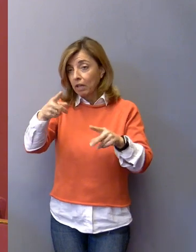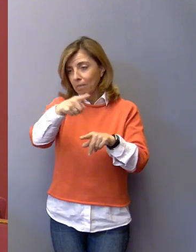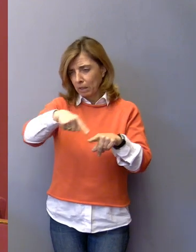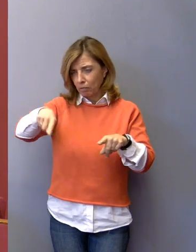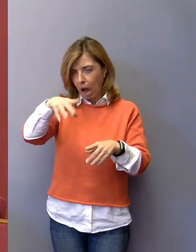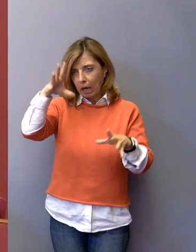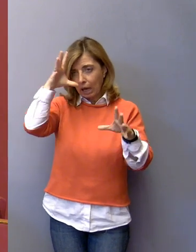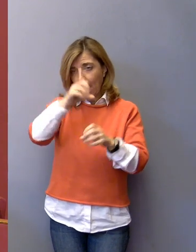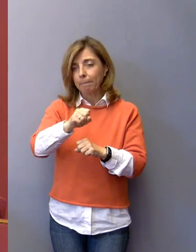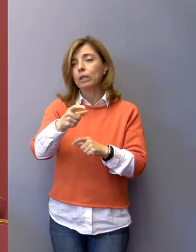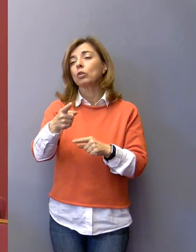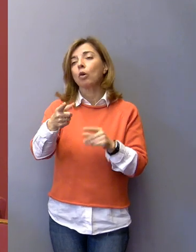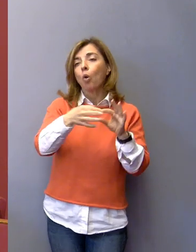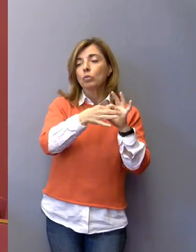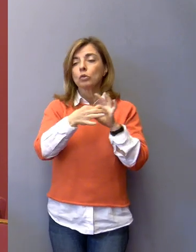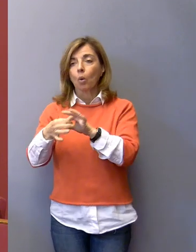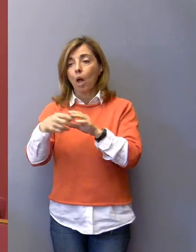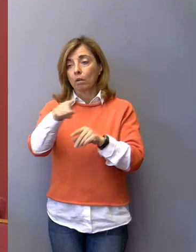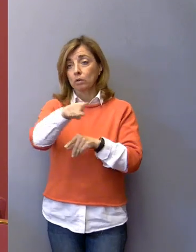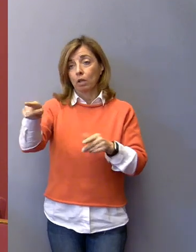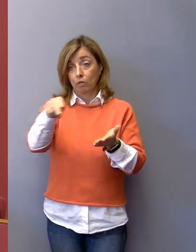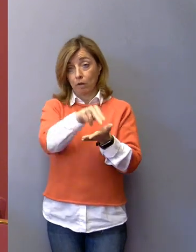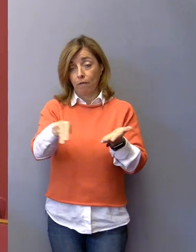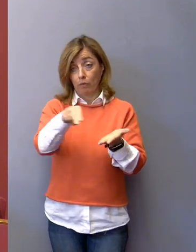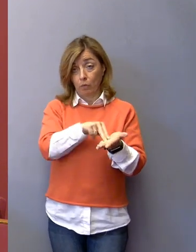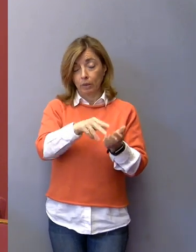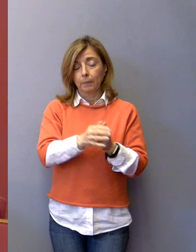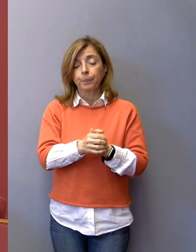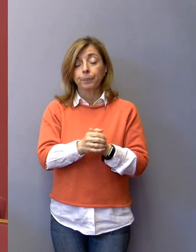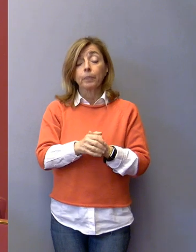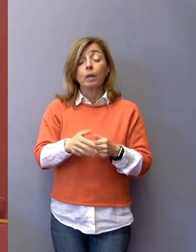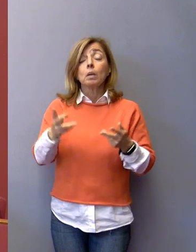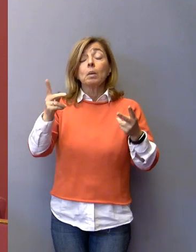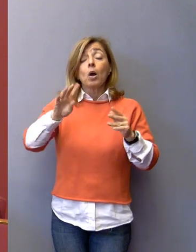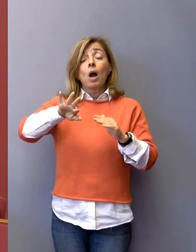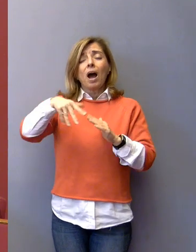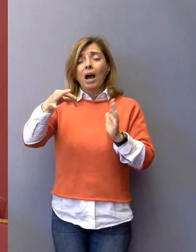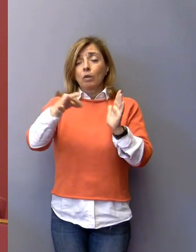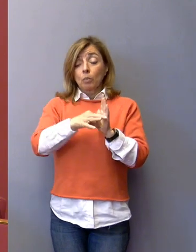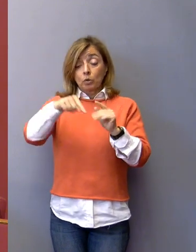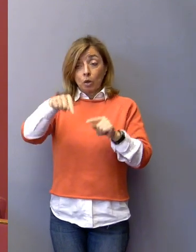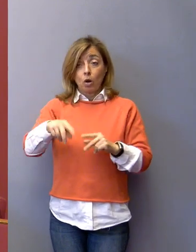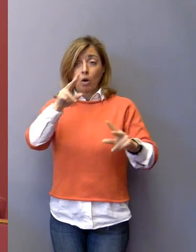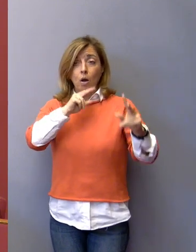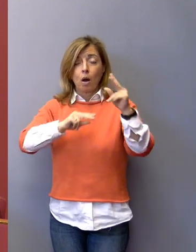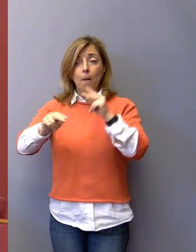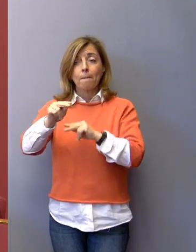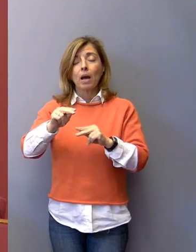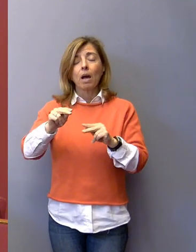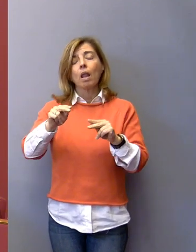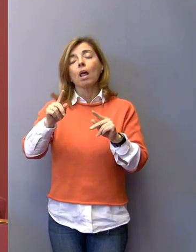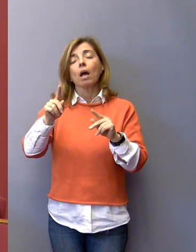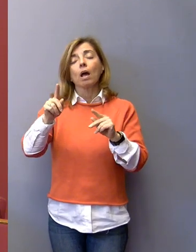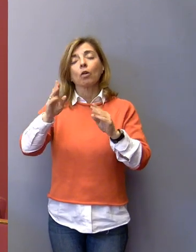a votare e l'altro punto è vero che oggi parliamo di edilizia scolastica Ma se avete intenzione di gestire